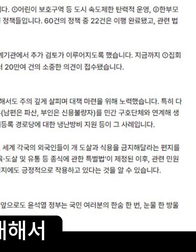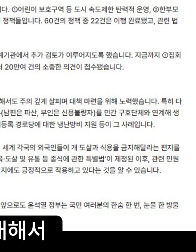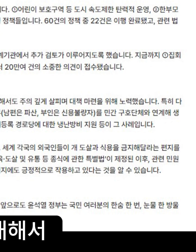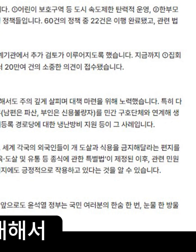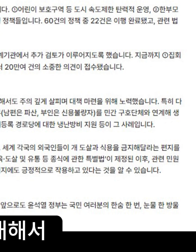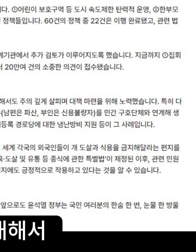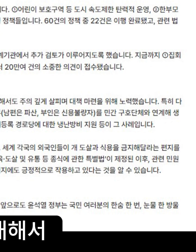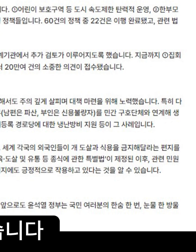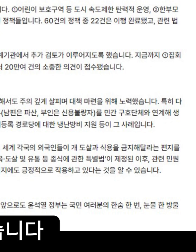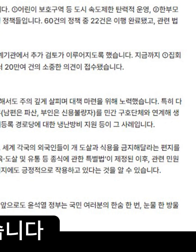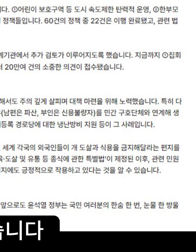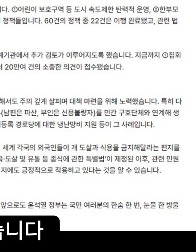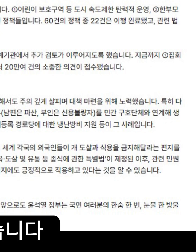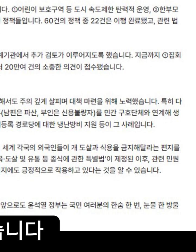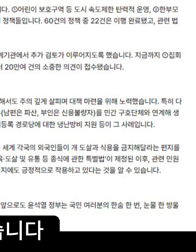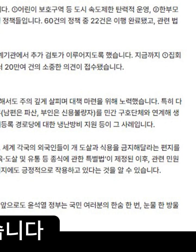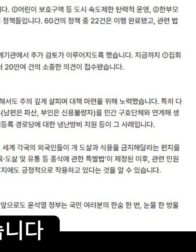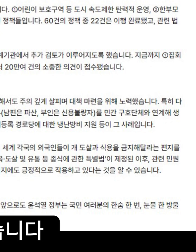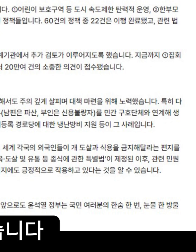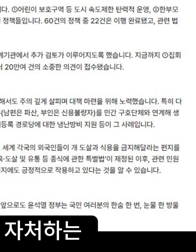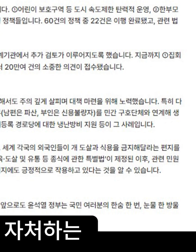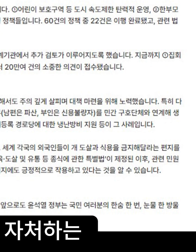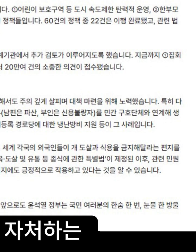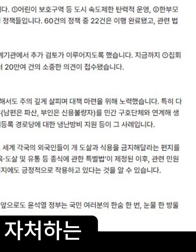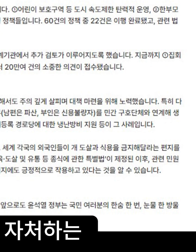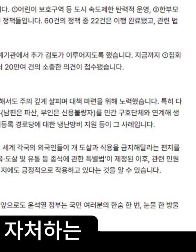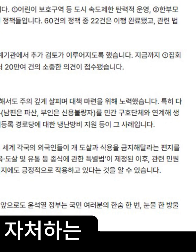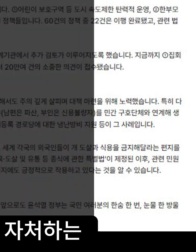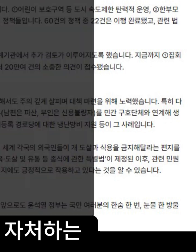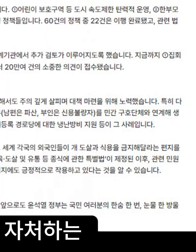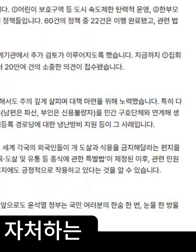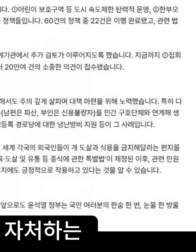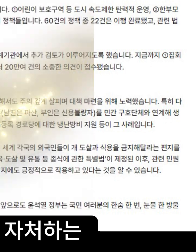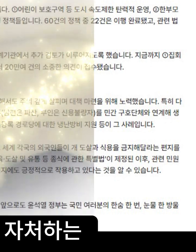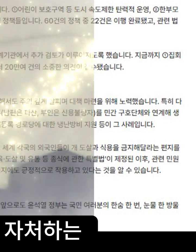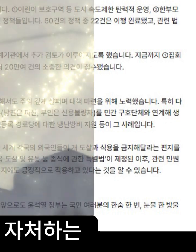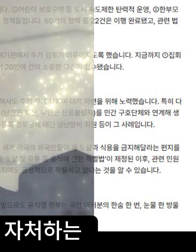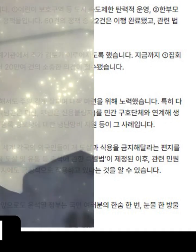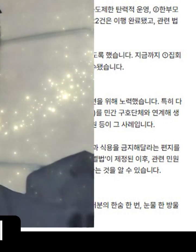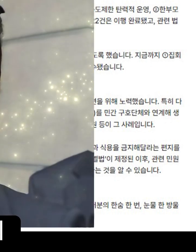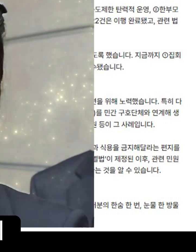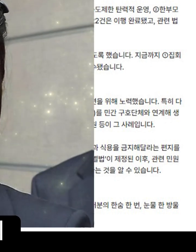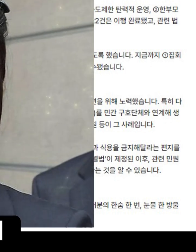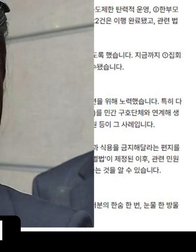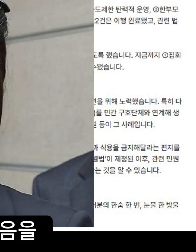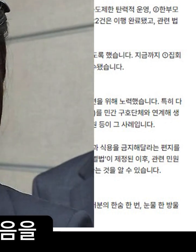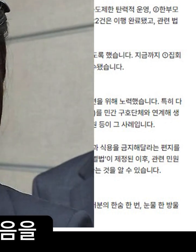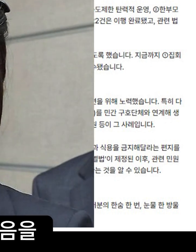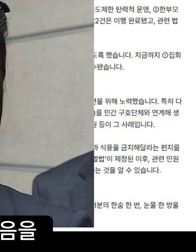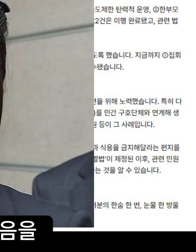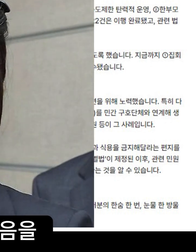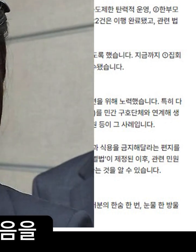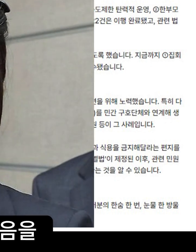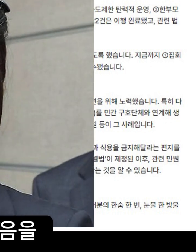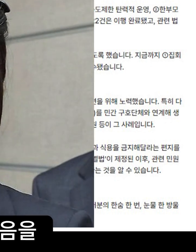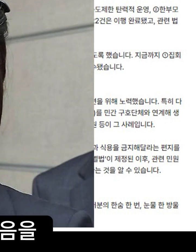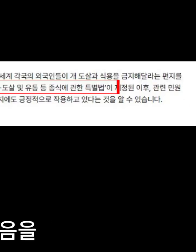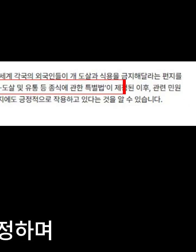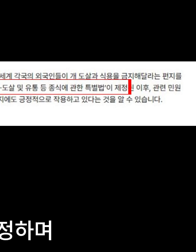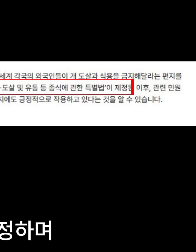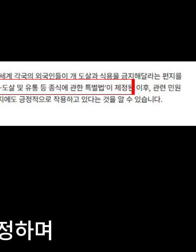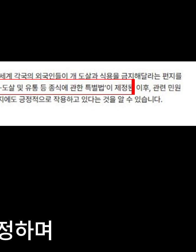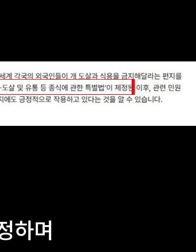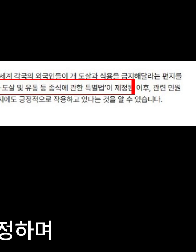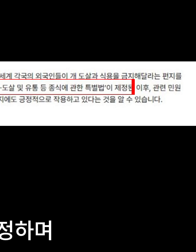별칭 김건희법에 대해서 보도자료를 발표했습니다. 법 제정에 평소 애견인을 자처하는 김건희 영부인의 입김이 크게